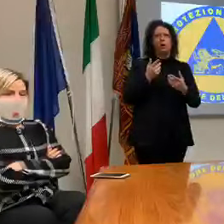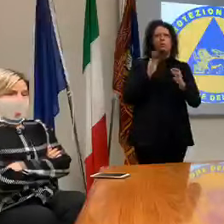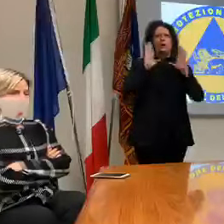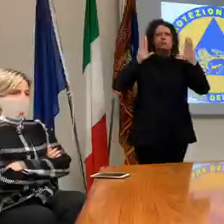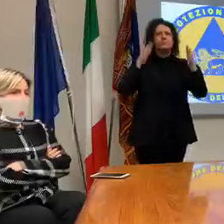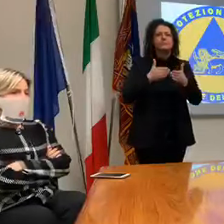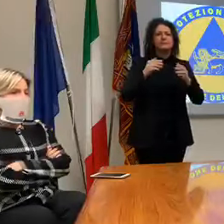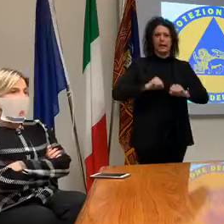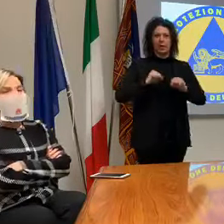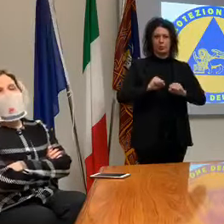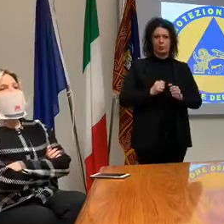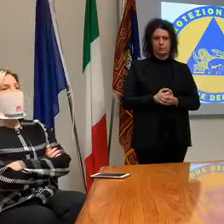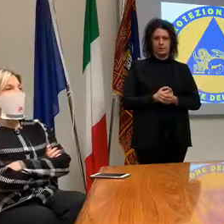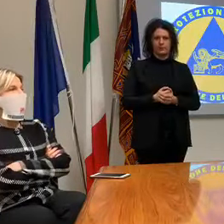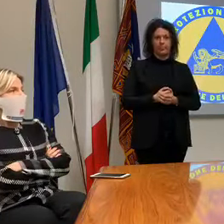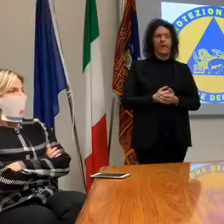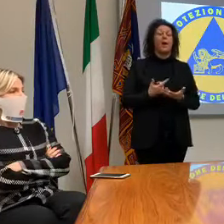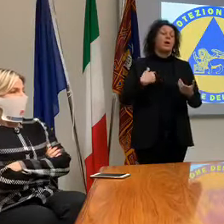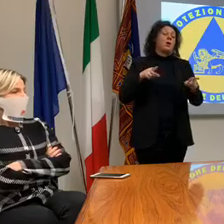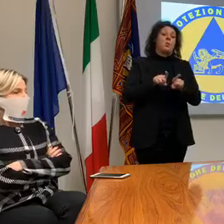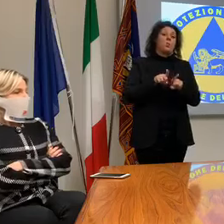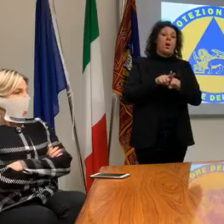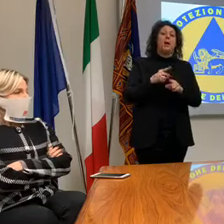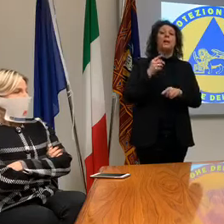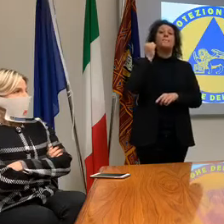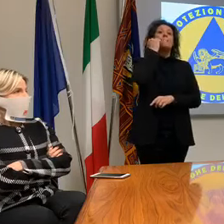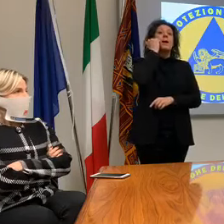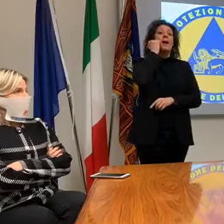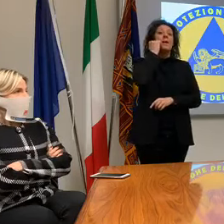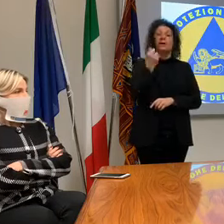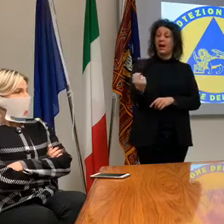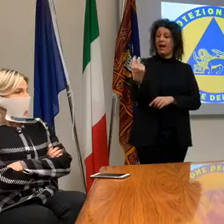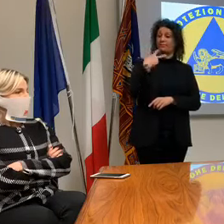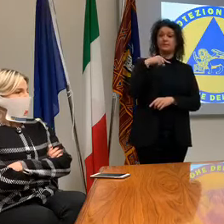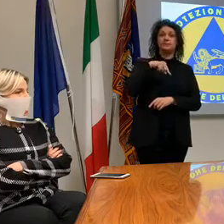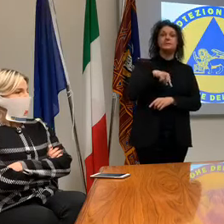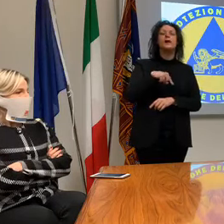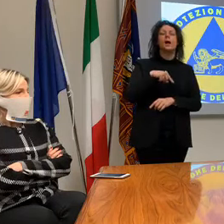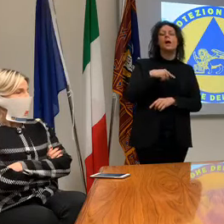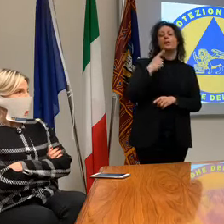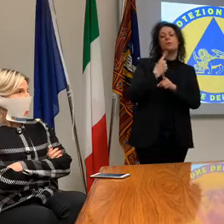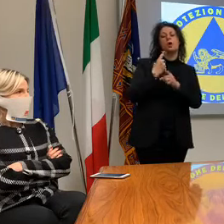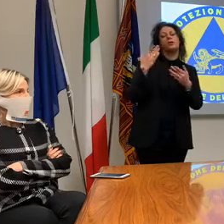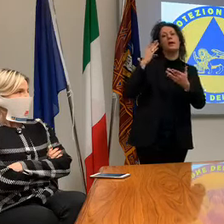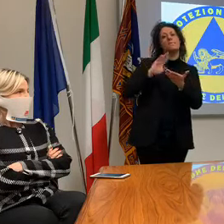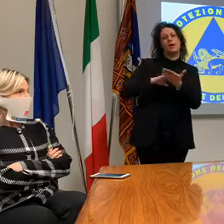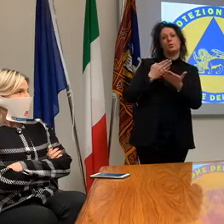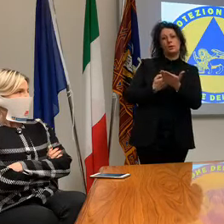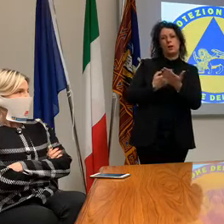mamma? Mamme. E devo dire anche un'altra categoria che